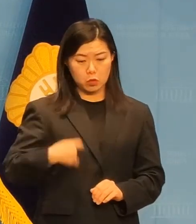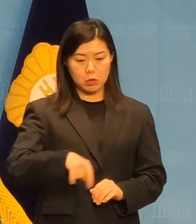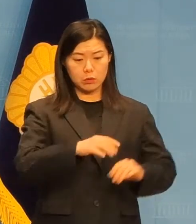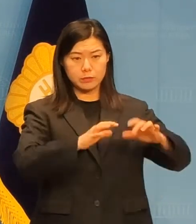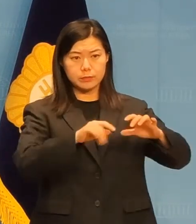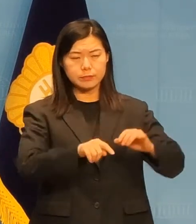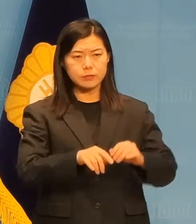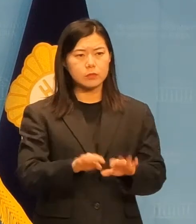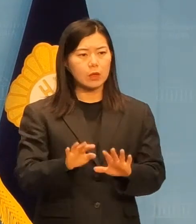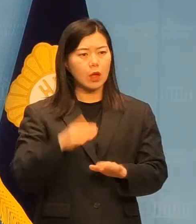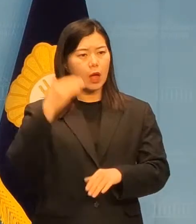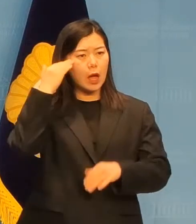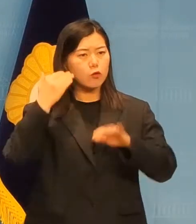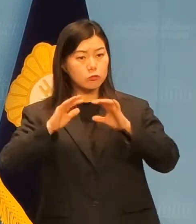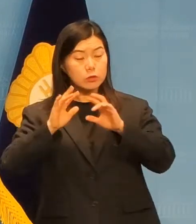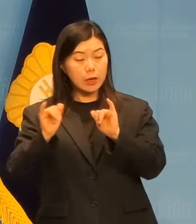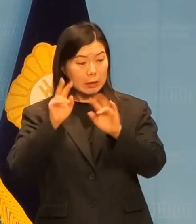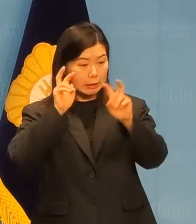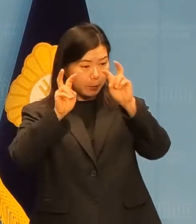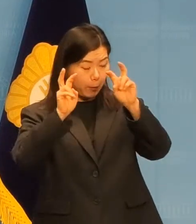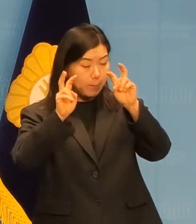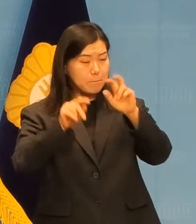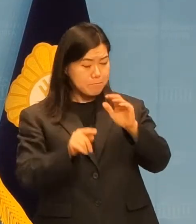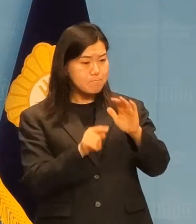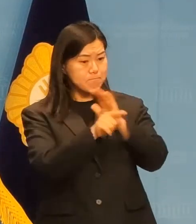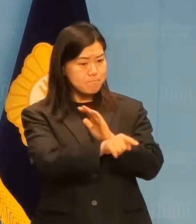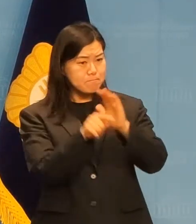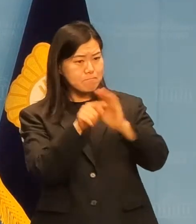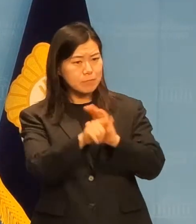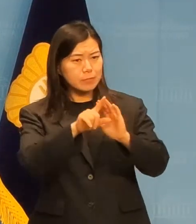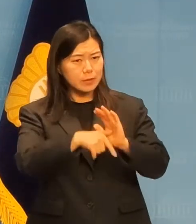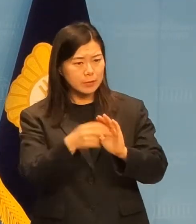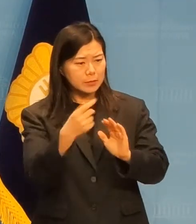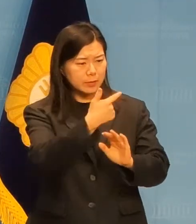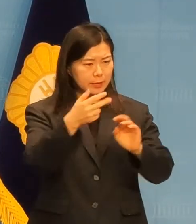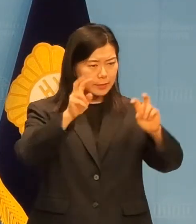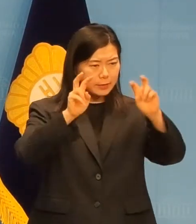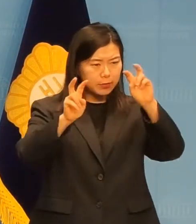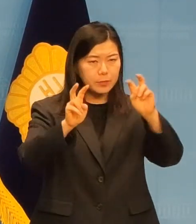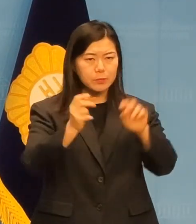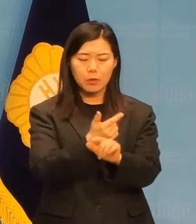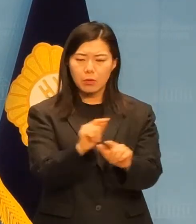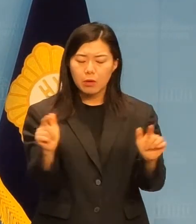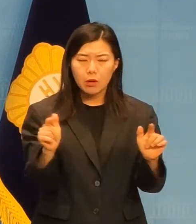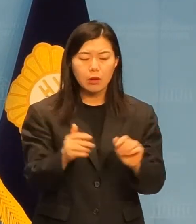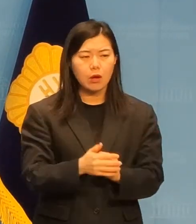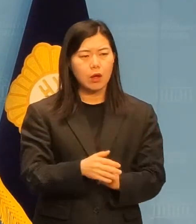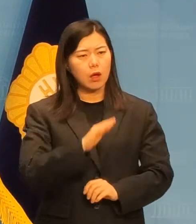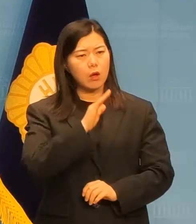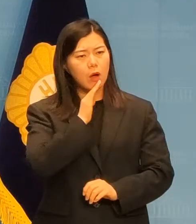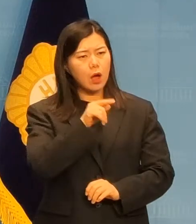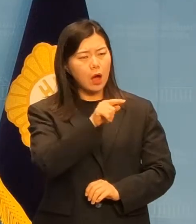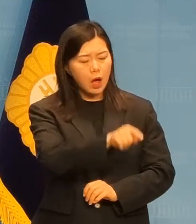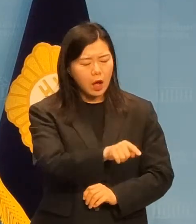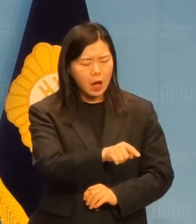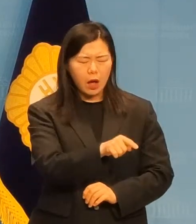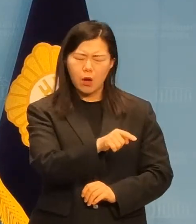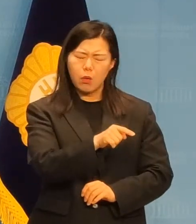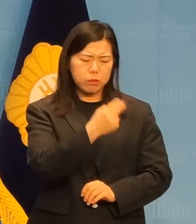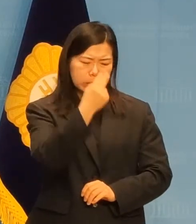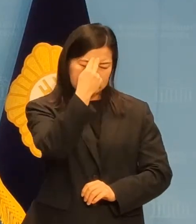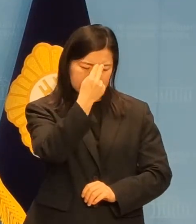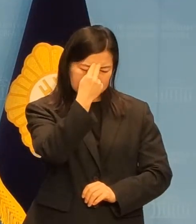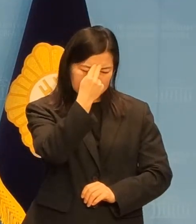기업 활동을 하고 있는 교포들, 그리고 대기업들, 정말 너무너무 어려운 상황에 놓이게